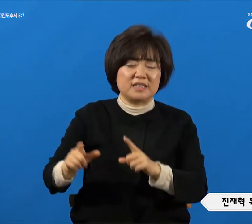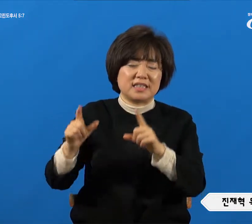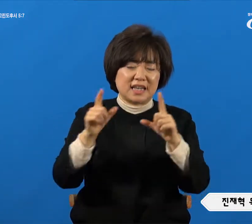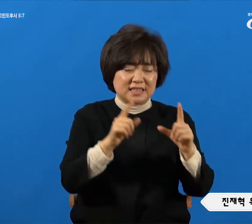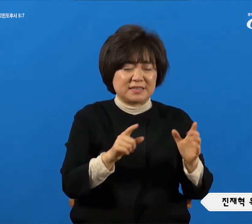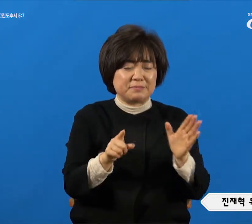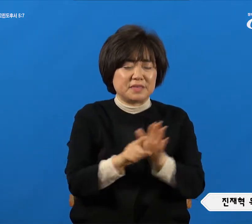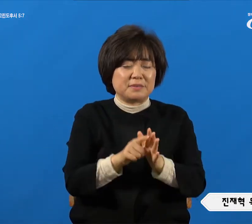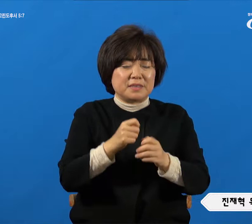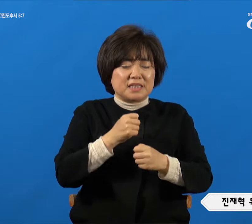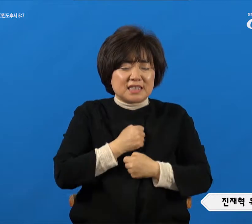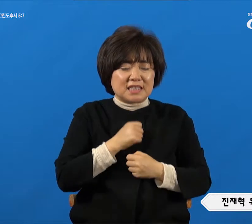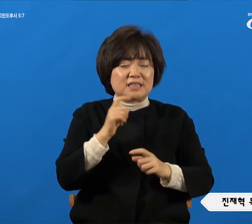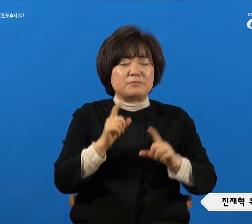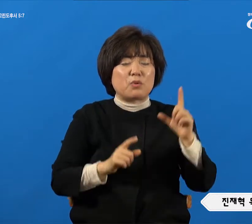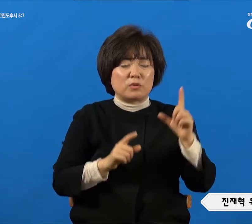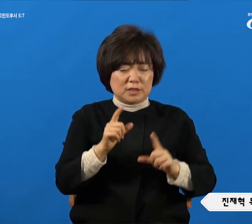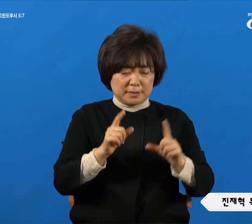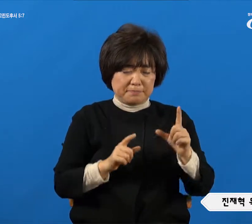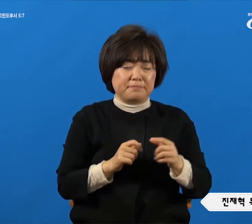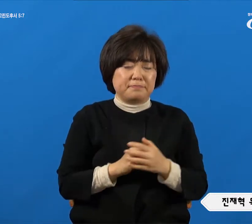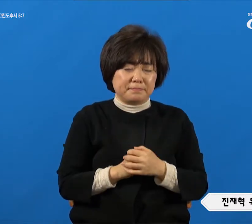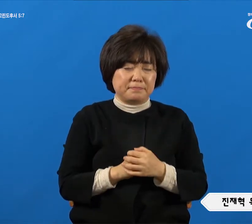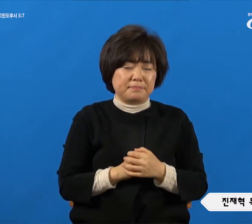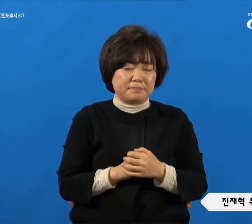모습을 성경은 설명합니다.